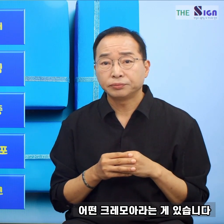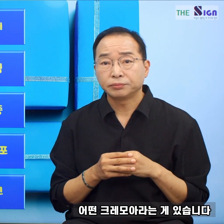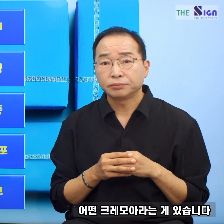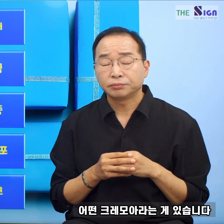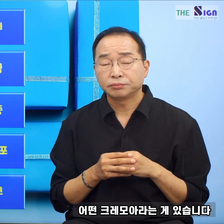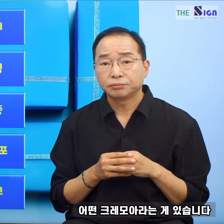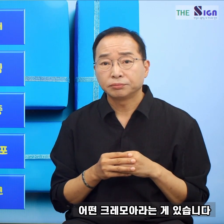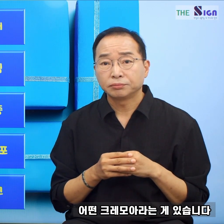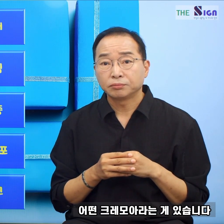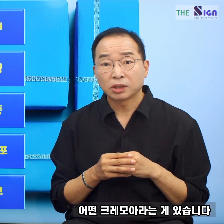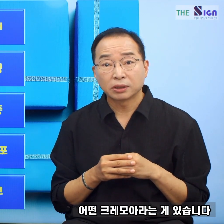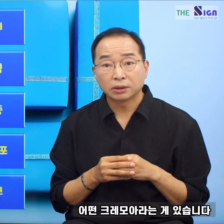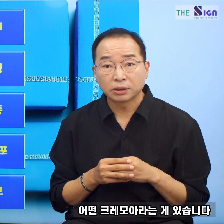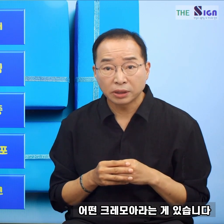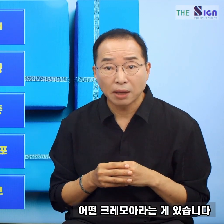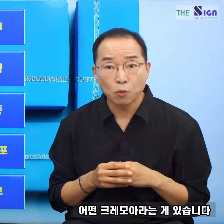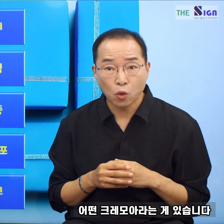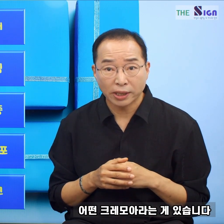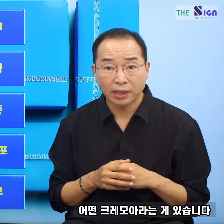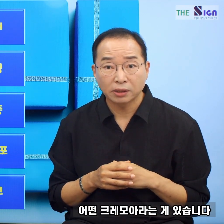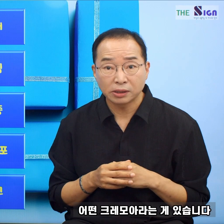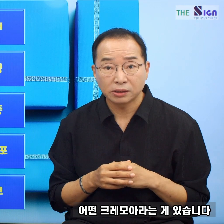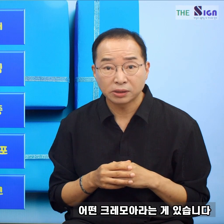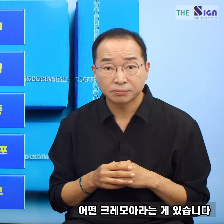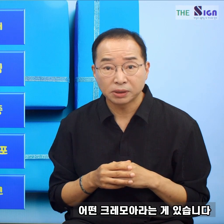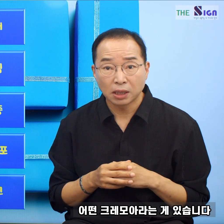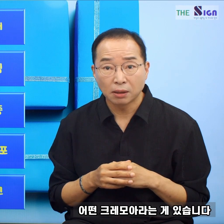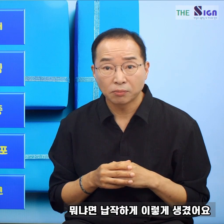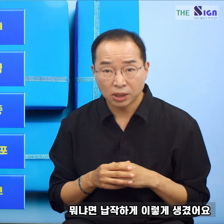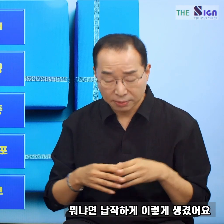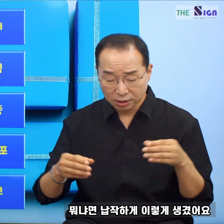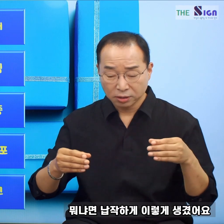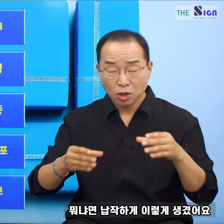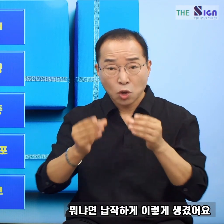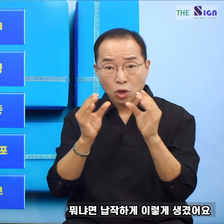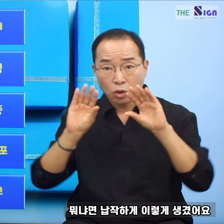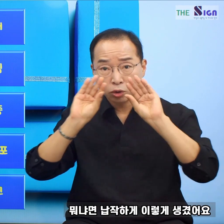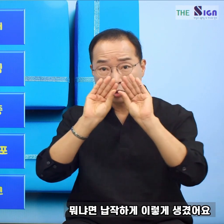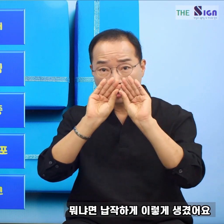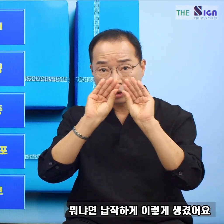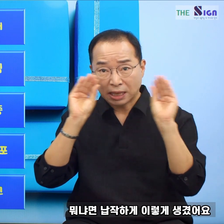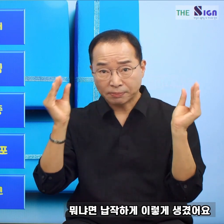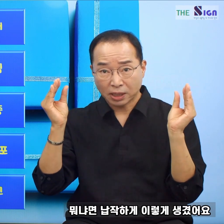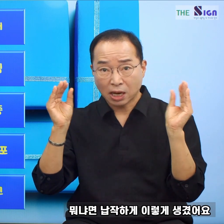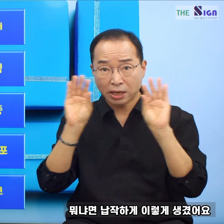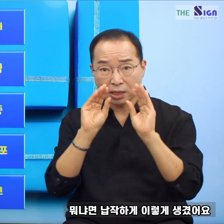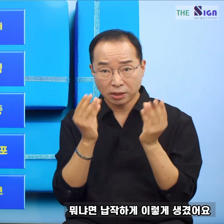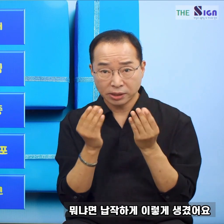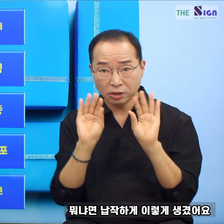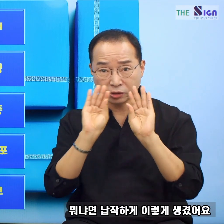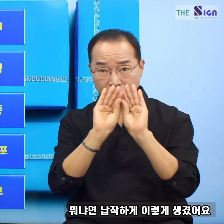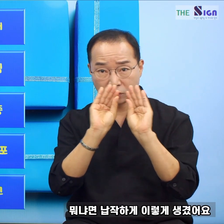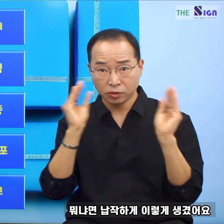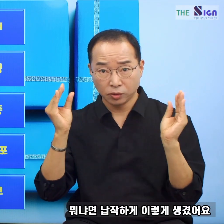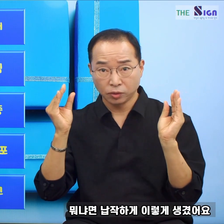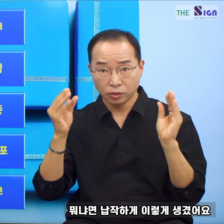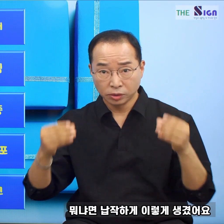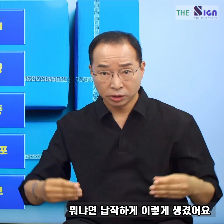어떤 뭐 크레모아라는 게 있습니다. 뭐냐면은 그 납작하게 이렇게 생겼어요.